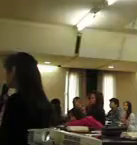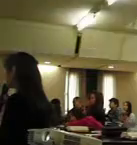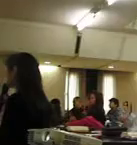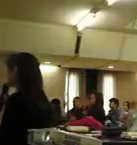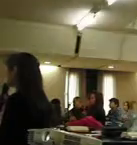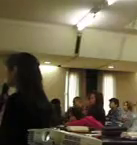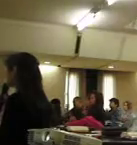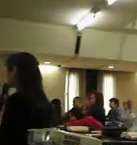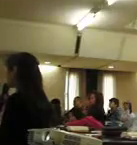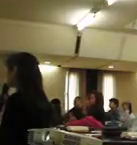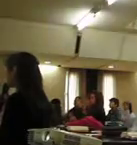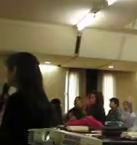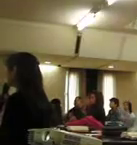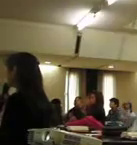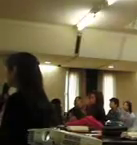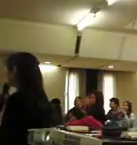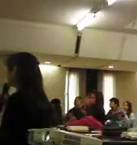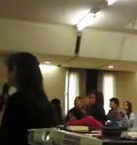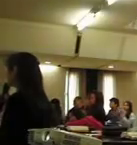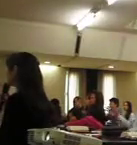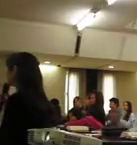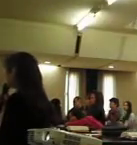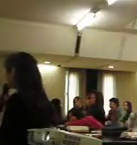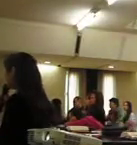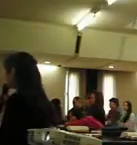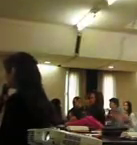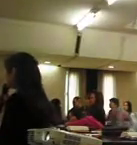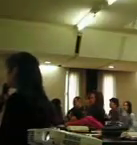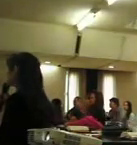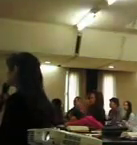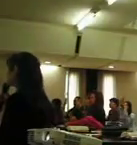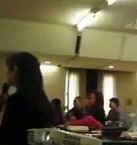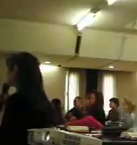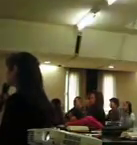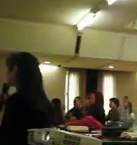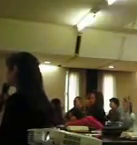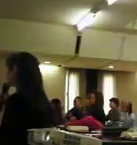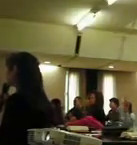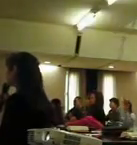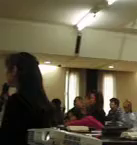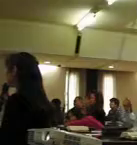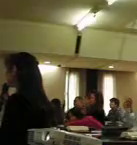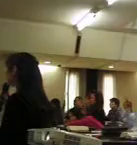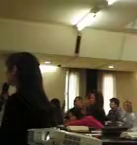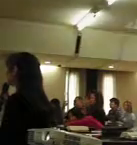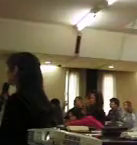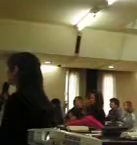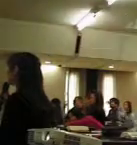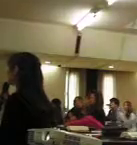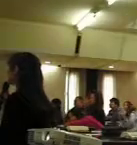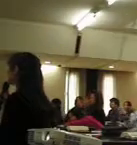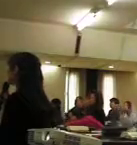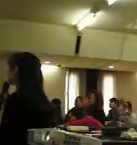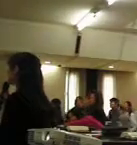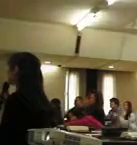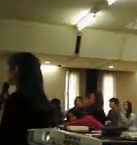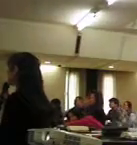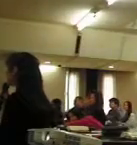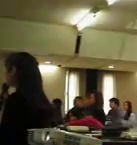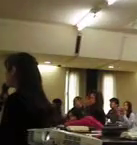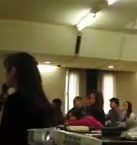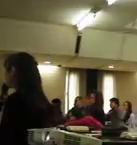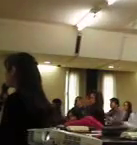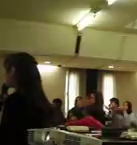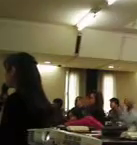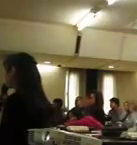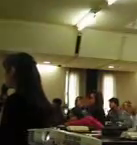り、乙女マリアより生まれ、ポンテオピラトのもとに苦